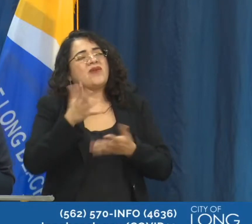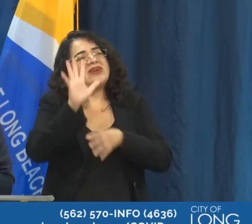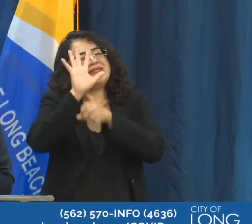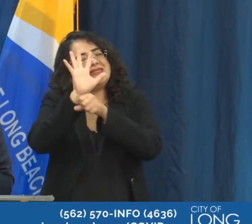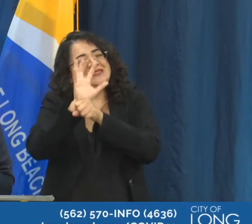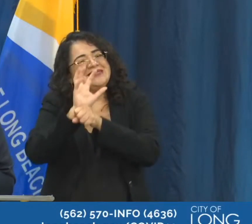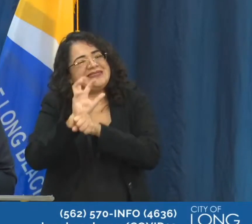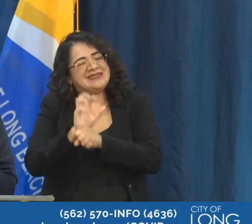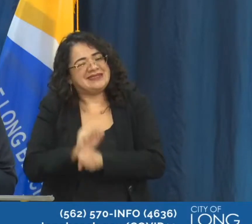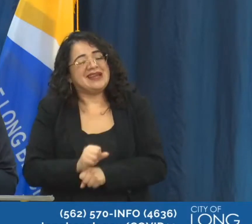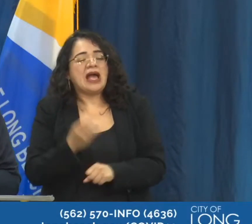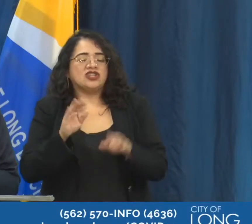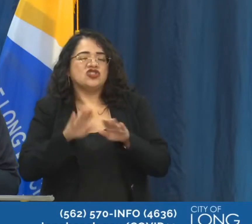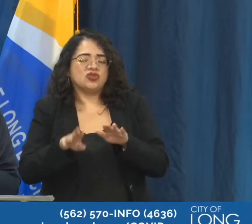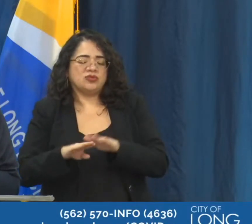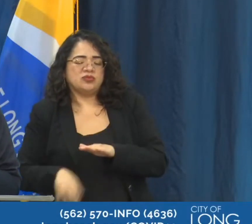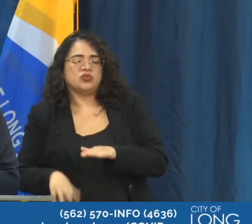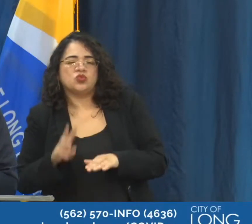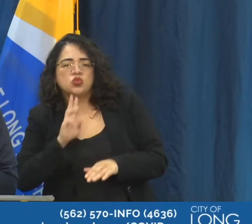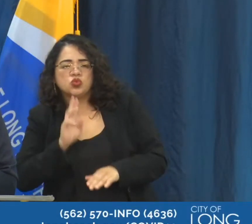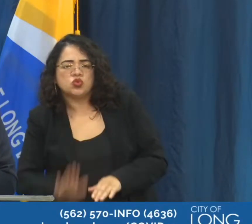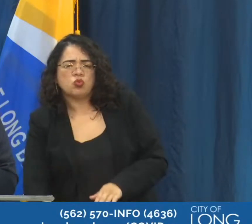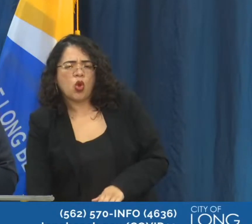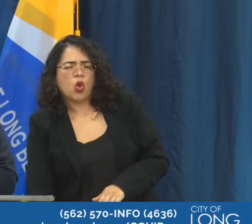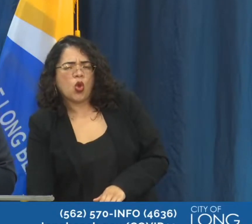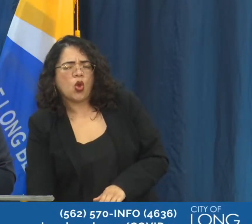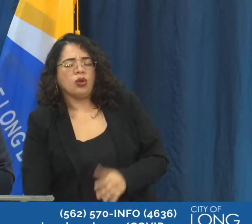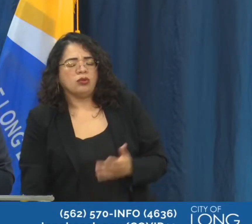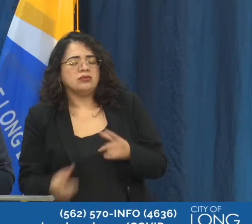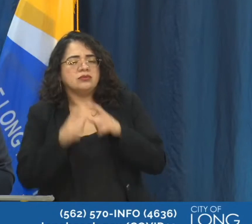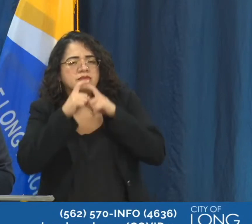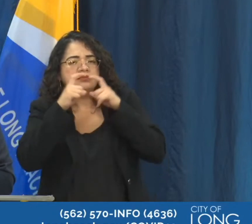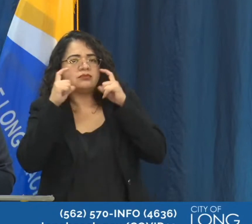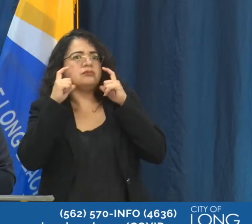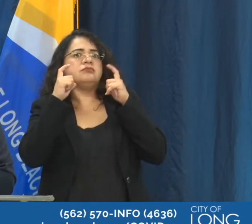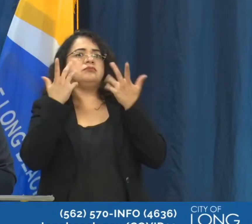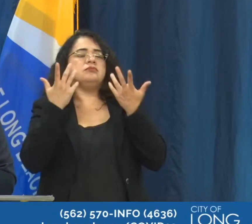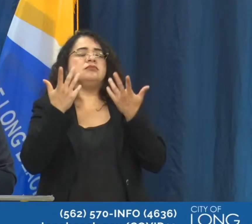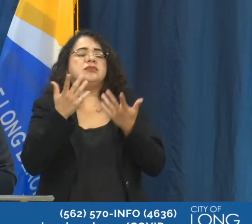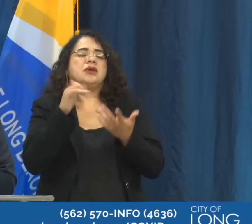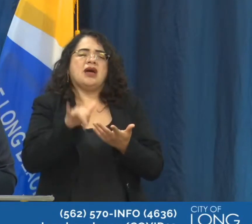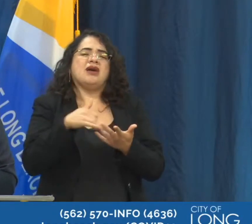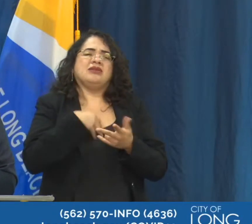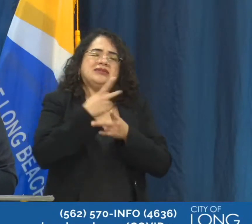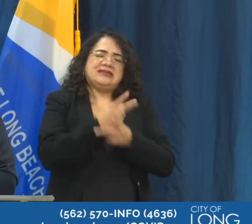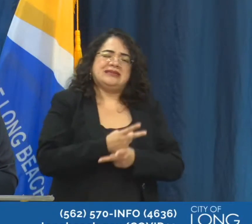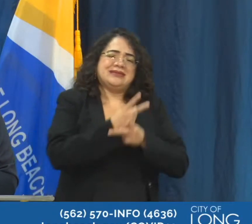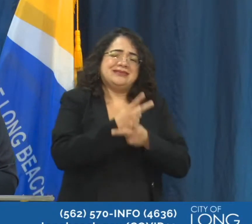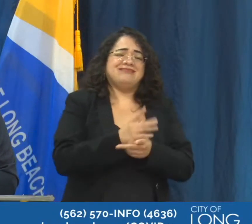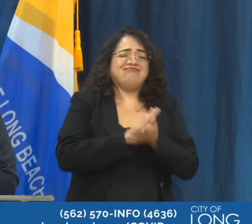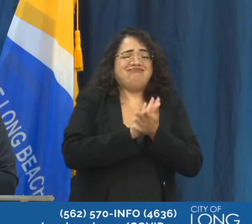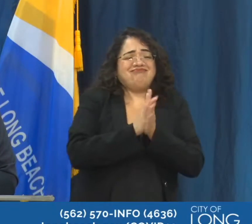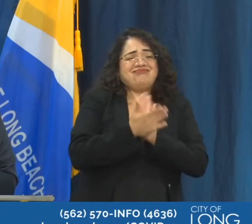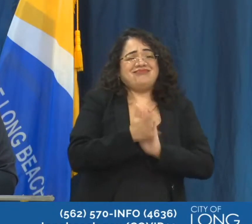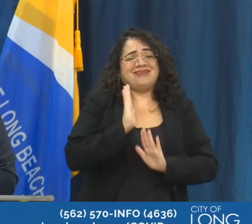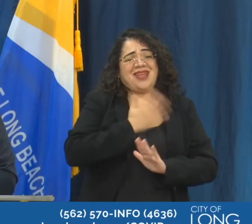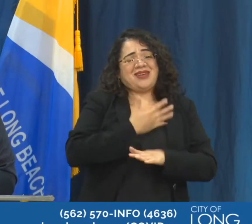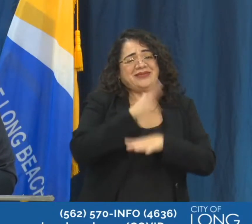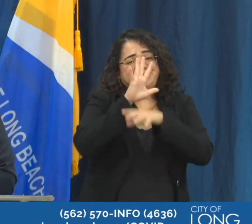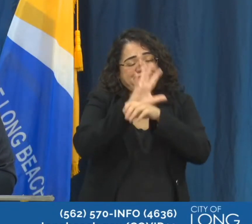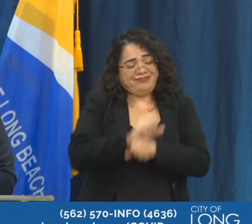es el nuevo normal so continuar usando estas cosas para proteger y para